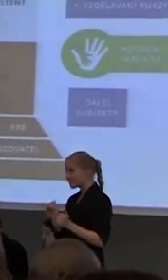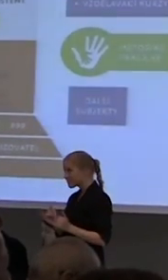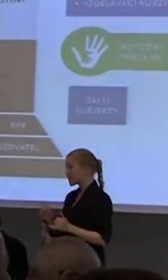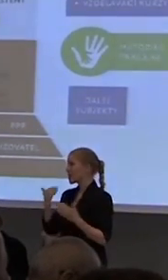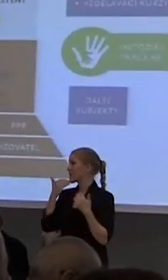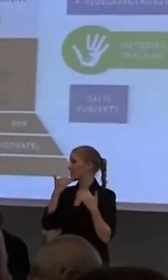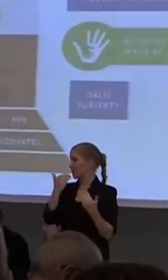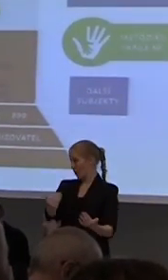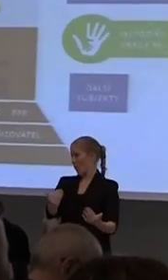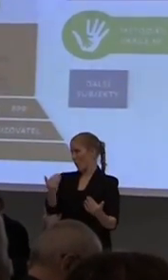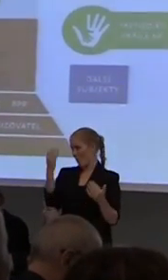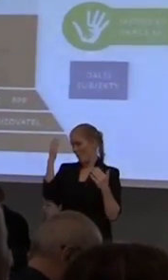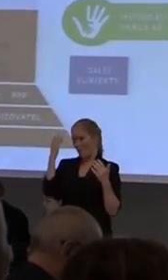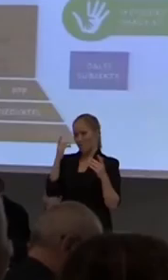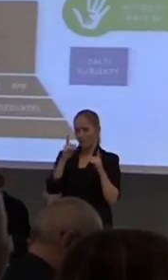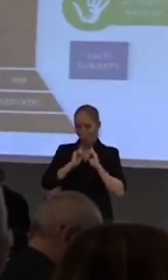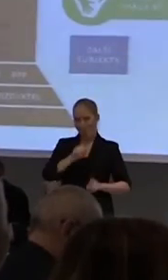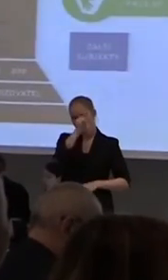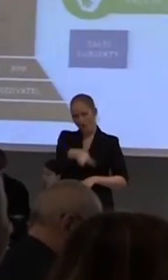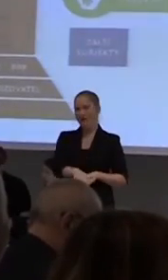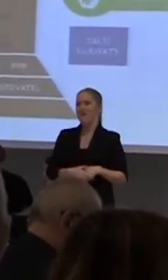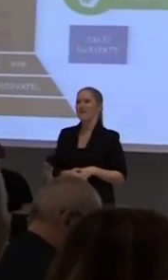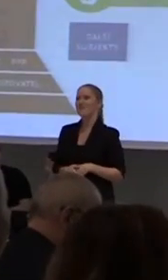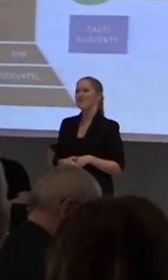Já děkuji Hugovi. Ve stručnosti